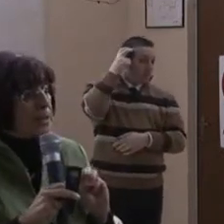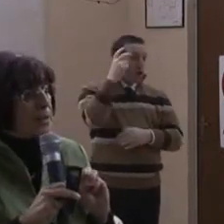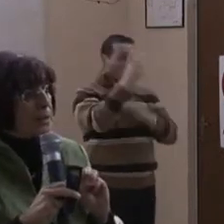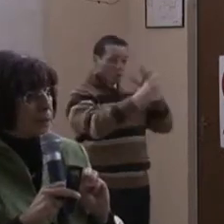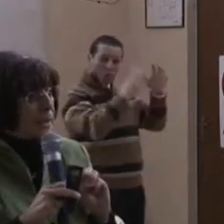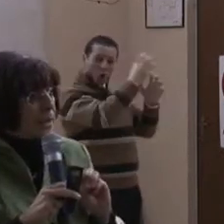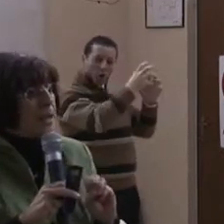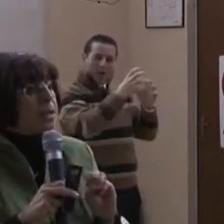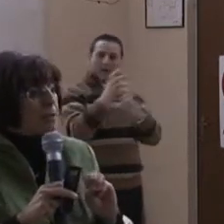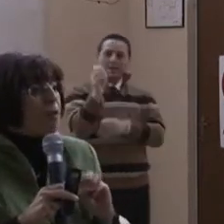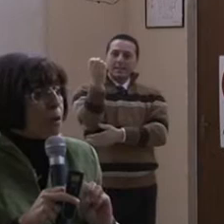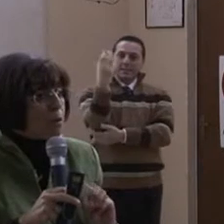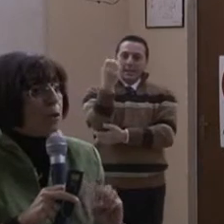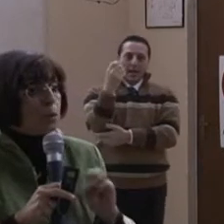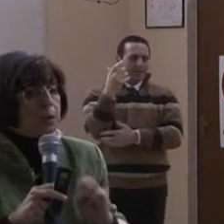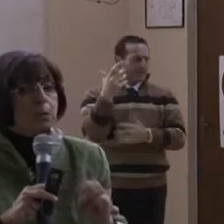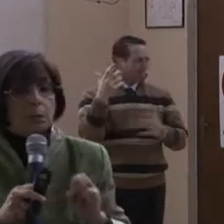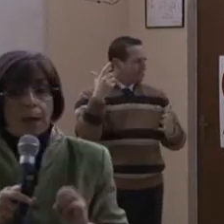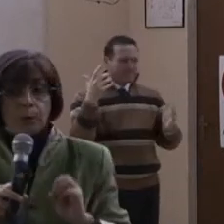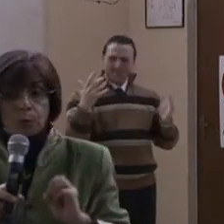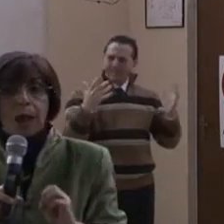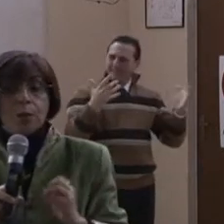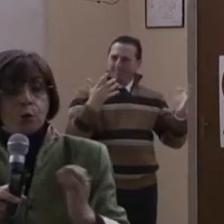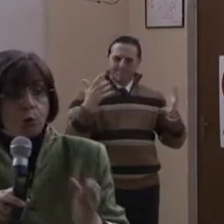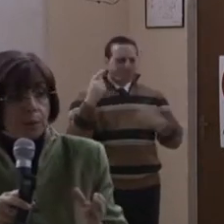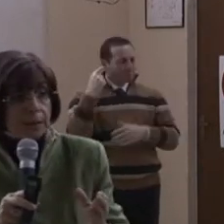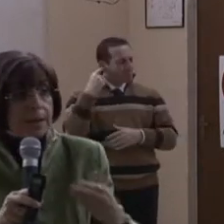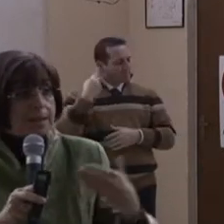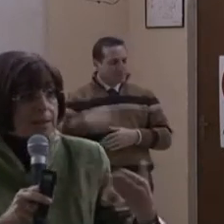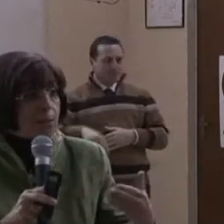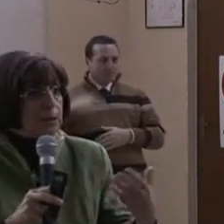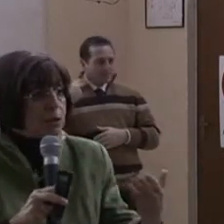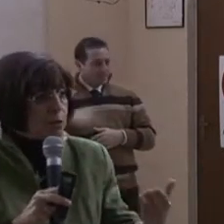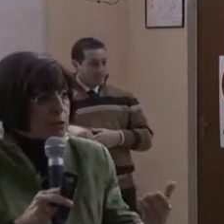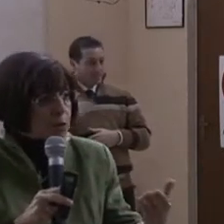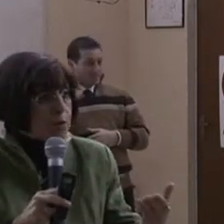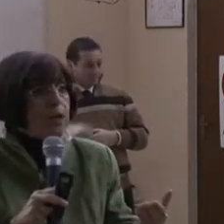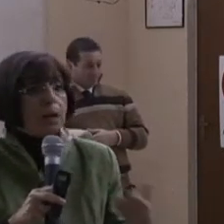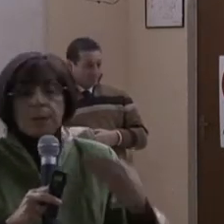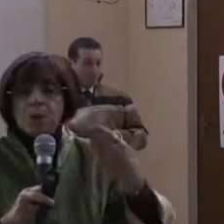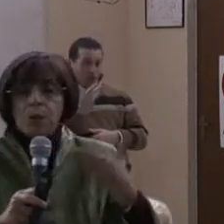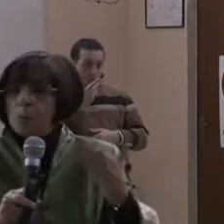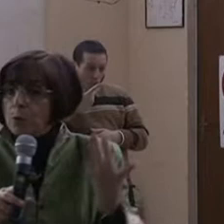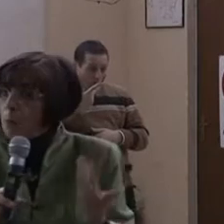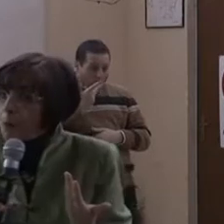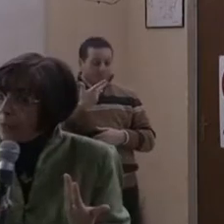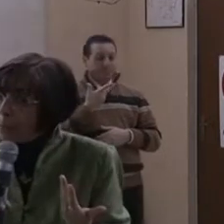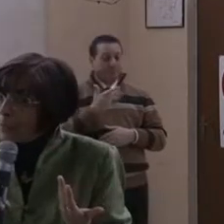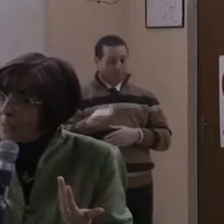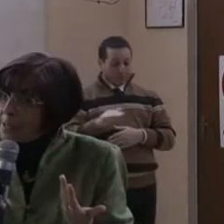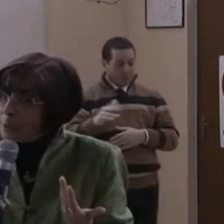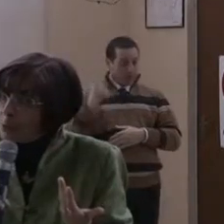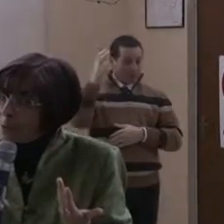possibile. Se voglio che un bambino con l'impianto mi ascolti e segua il discorso, ammesso che abbia una